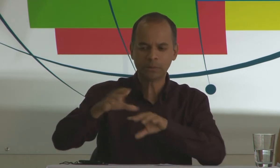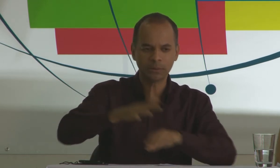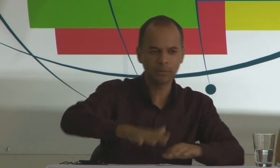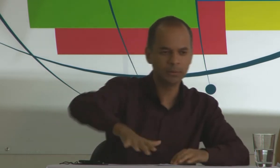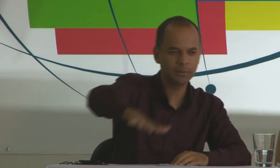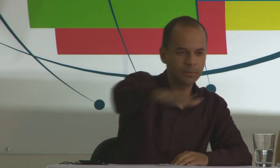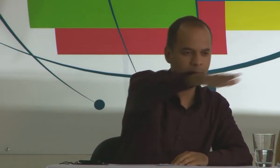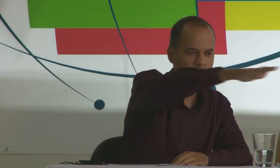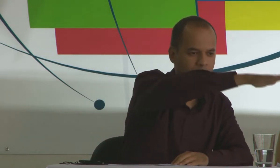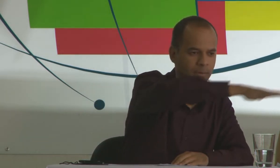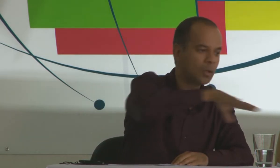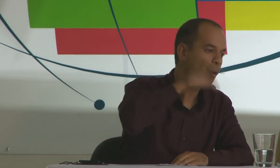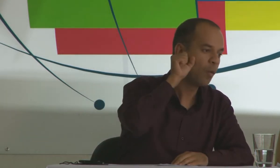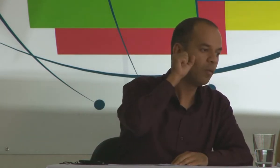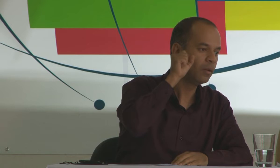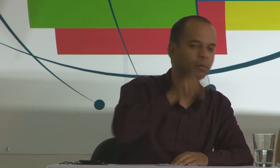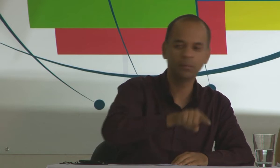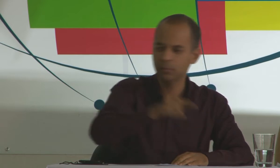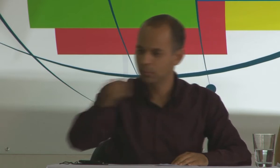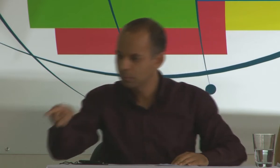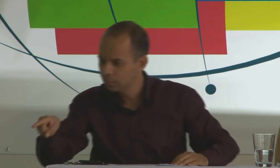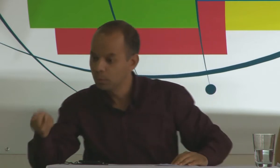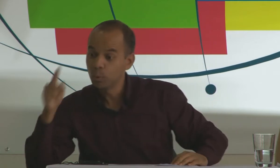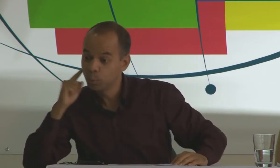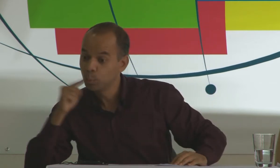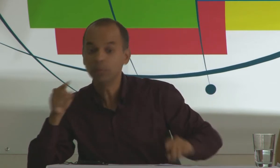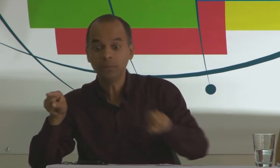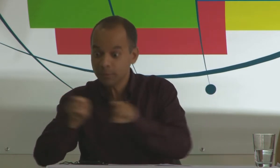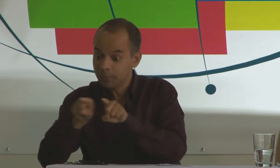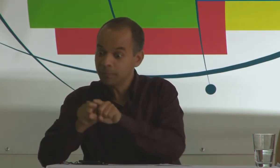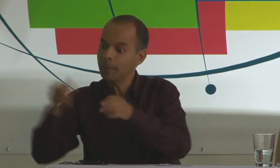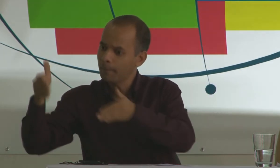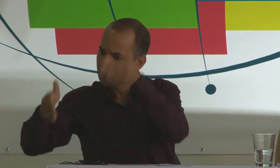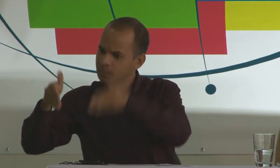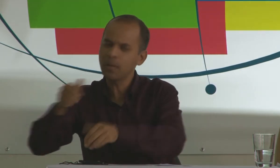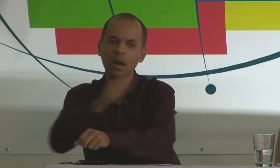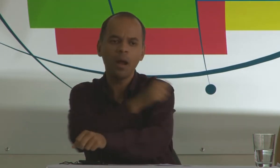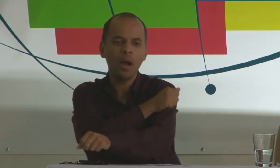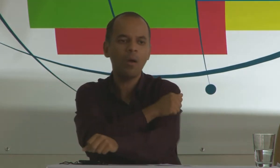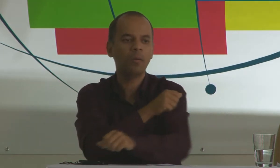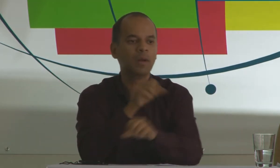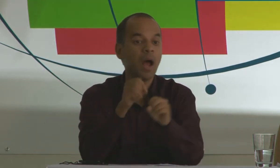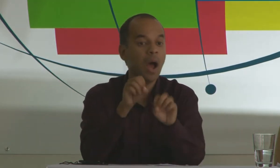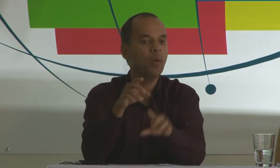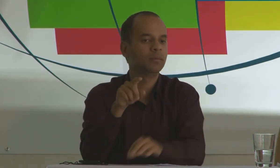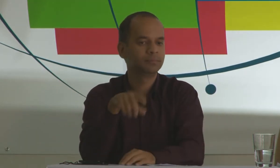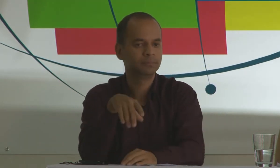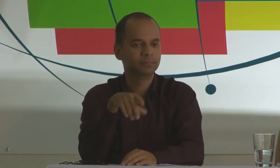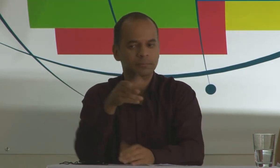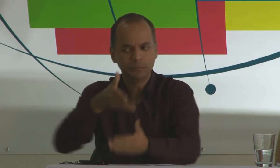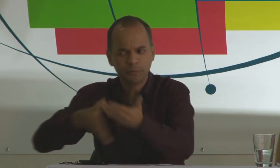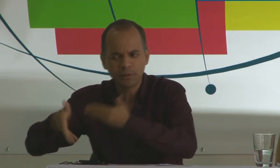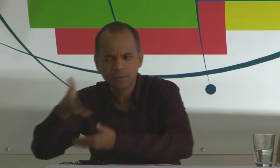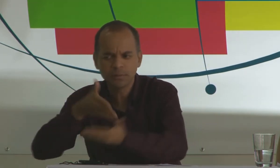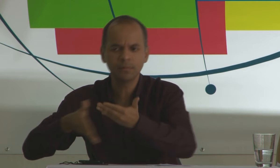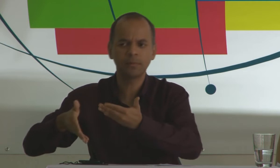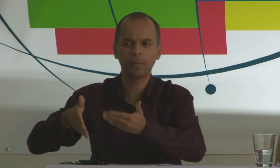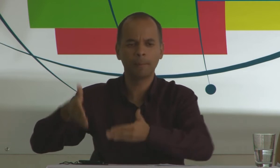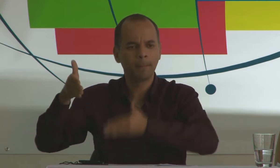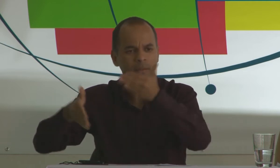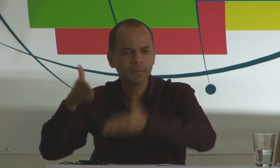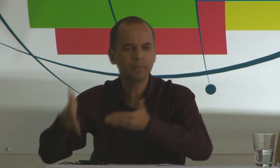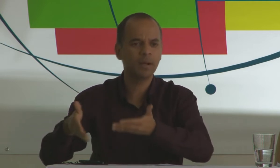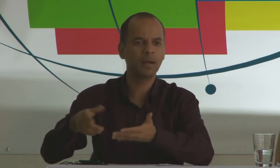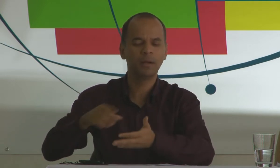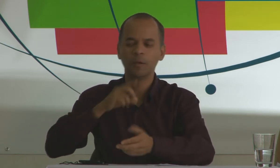Essa vai ser a minha estratégia principal. Mesmo que eles sejam ouvintes ou surdos, podem se comunicar para essa língua também. E